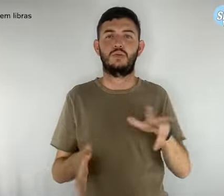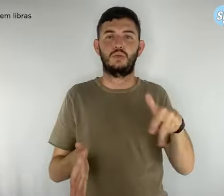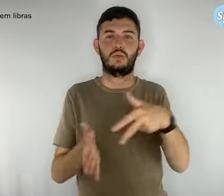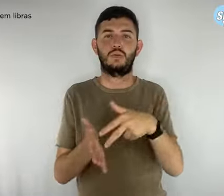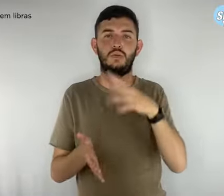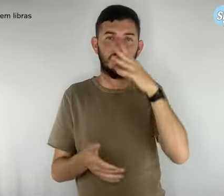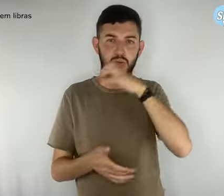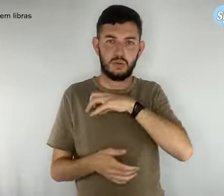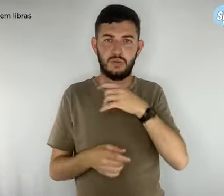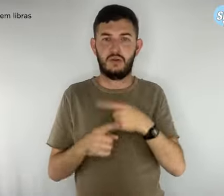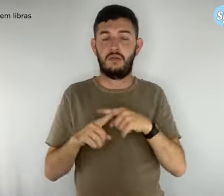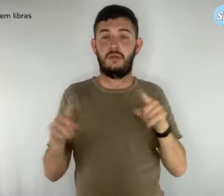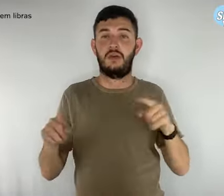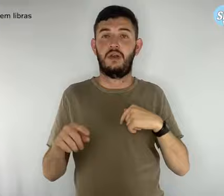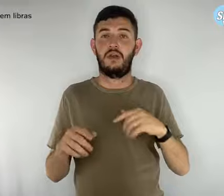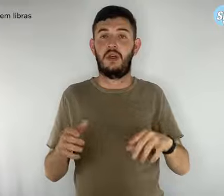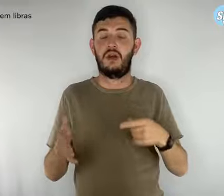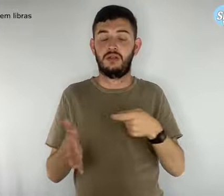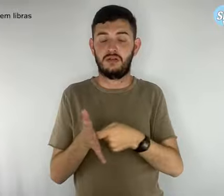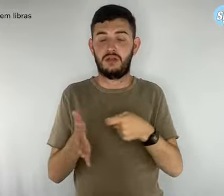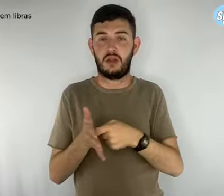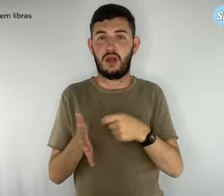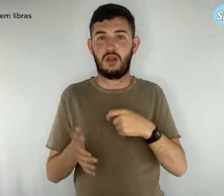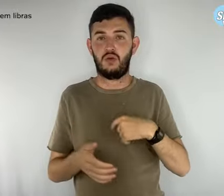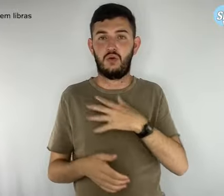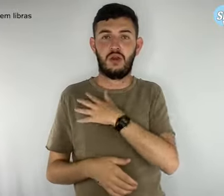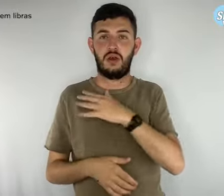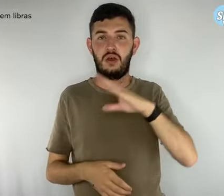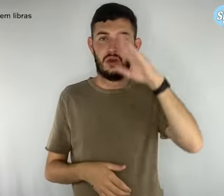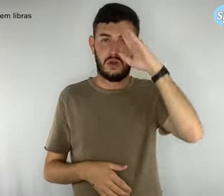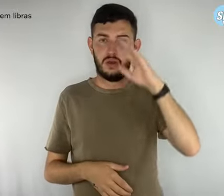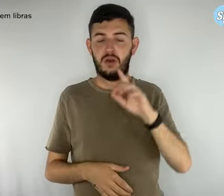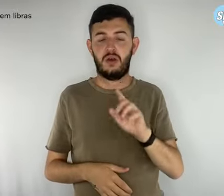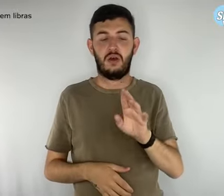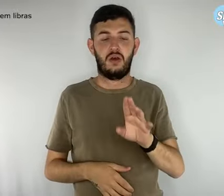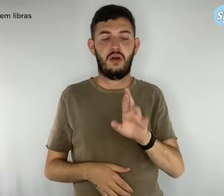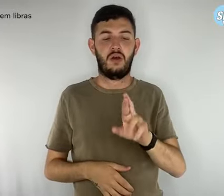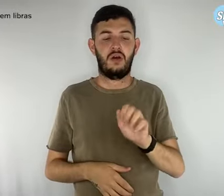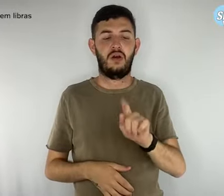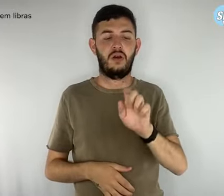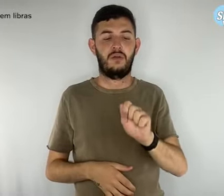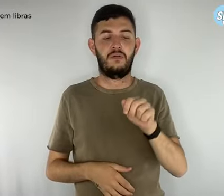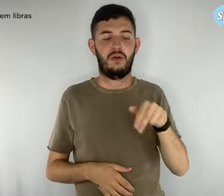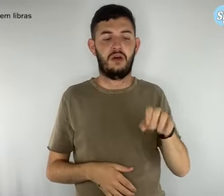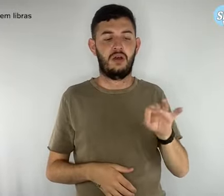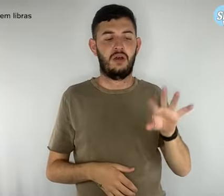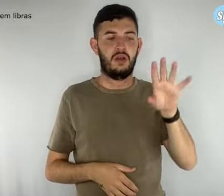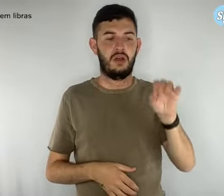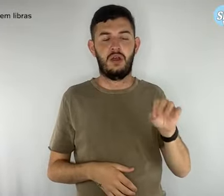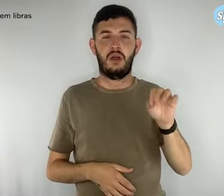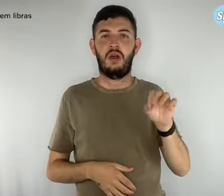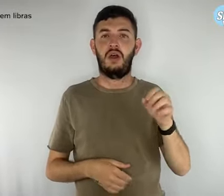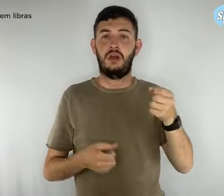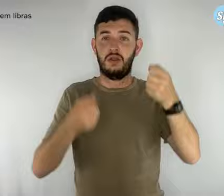a ditadura militar que Braga Neto exalta foi um dos períodos em que os generais desapareceram